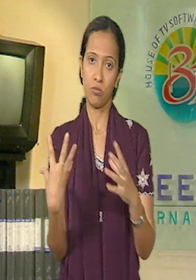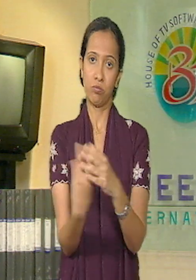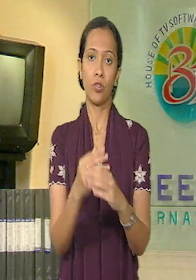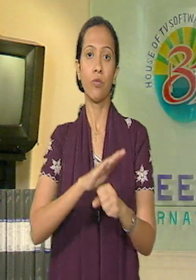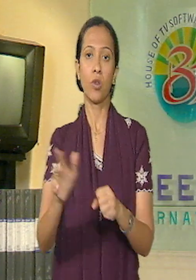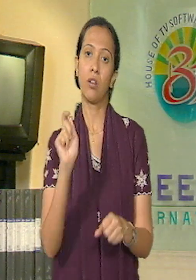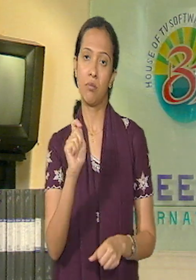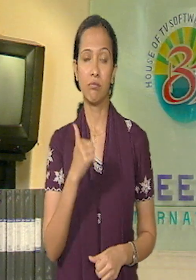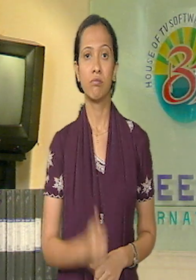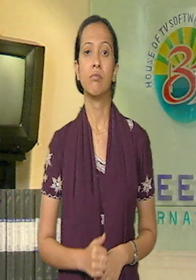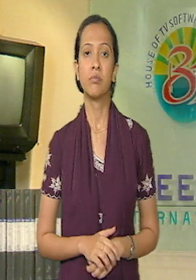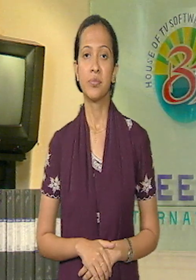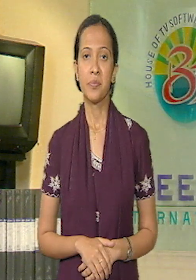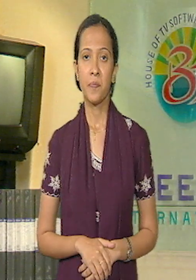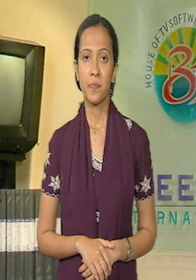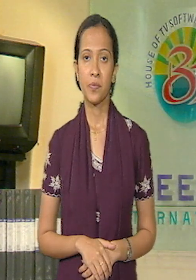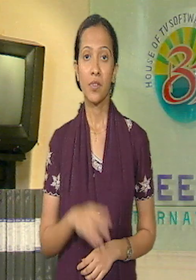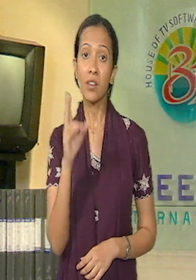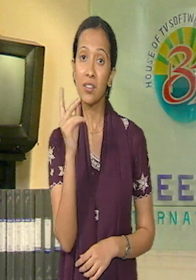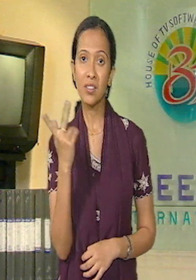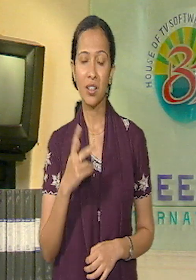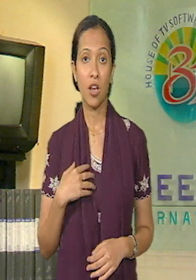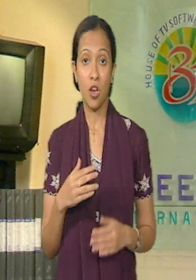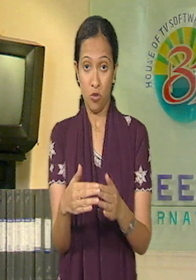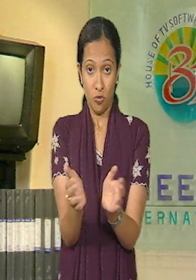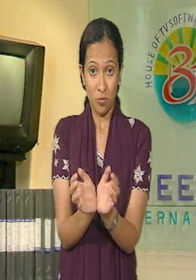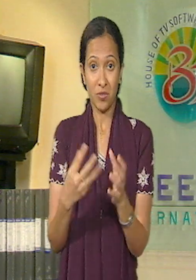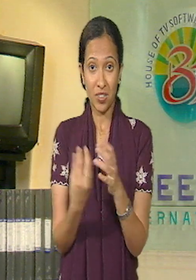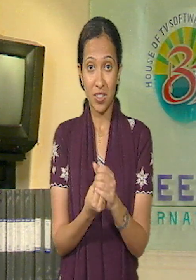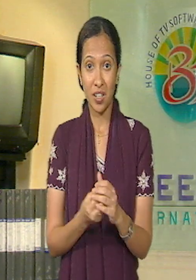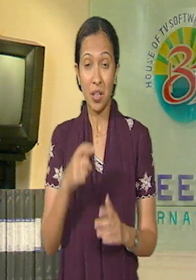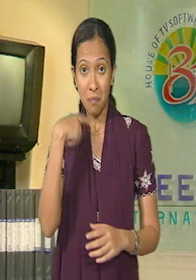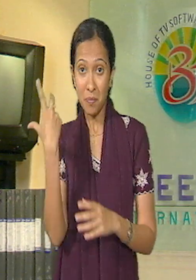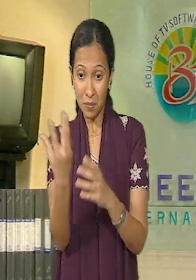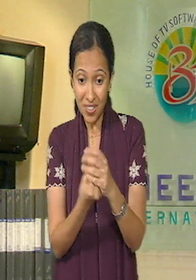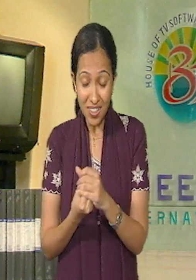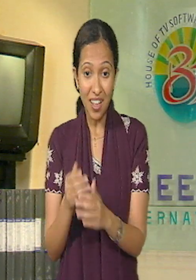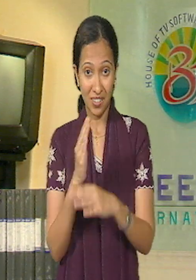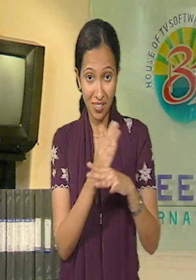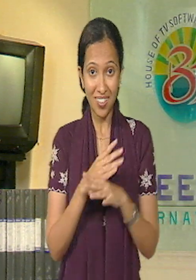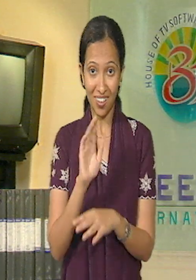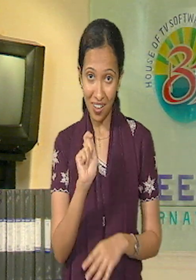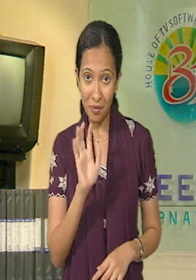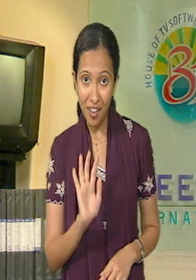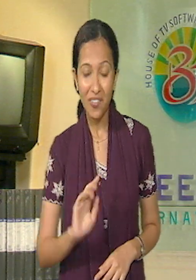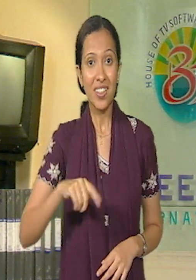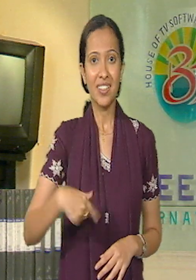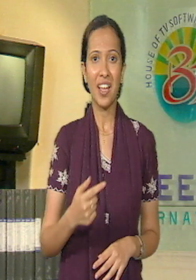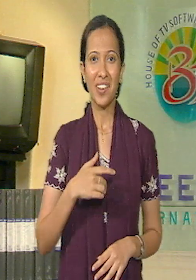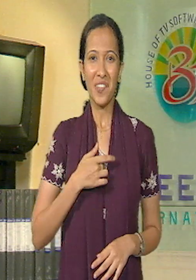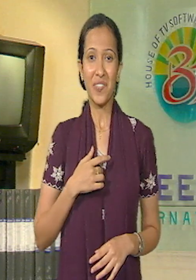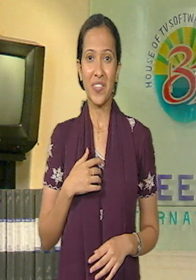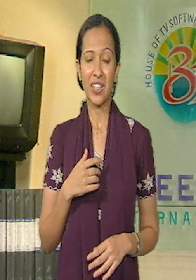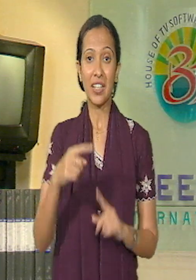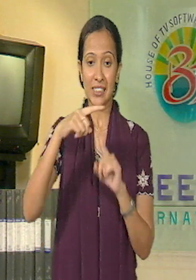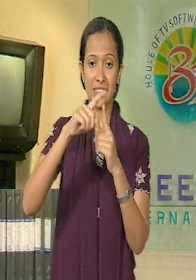हैं। दूसरी बात दोस्तों, जब आप सामूहिक रूप से औरों के साथ मिलजुल कर कार्य करते हैं तो आपके अंदर एक तरह